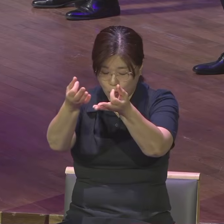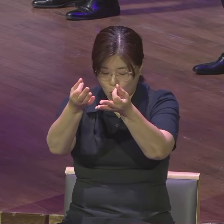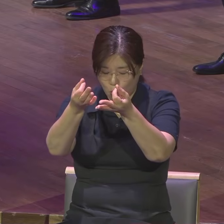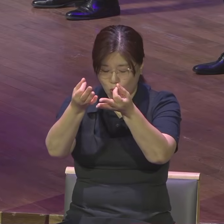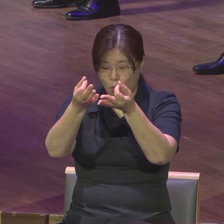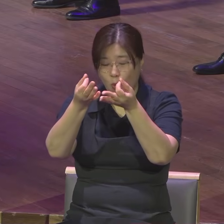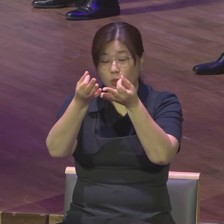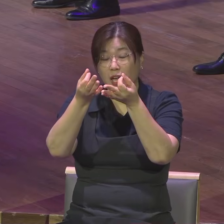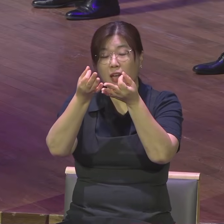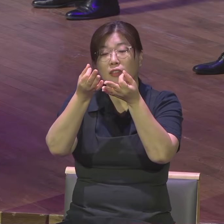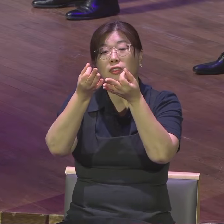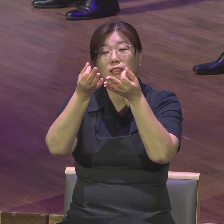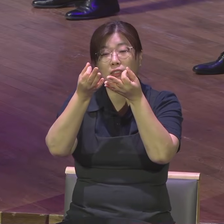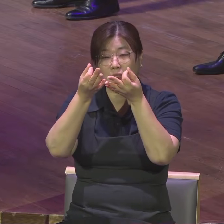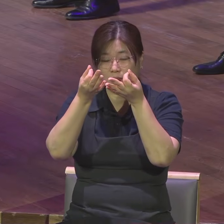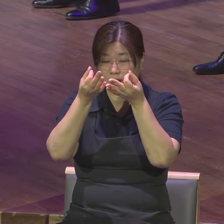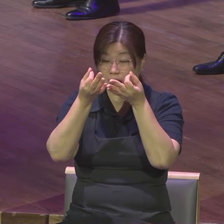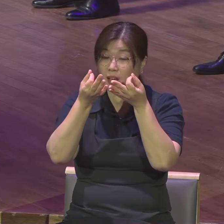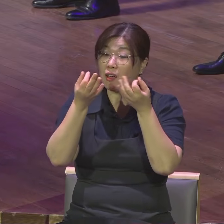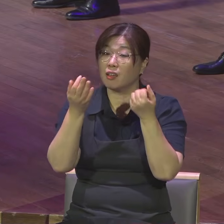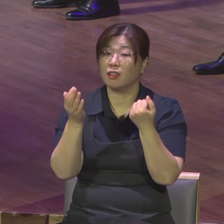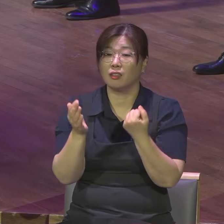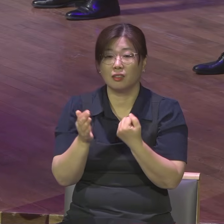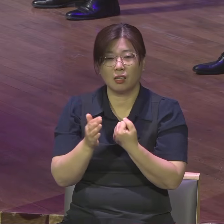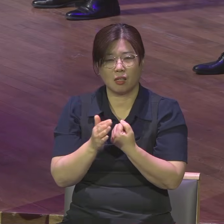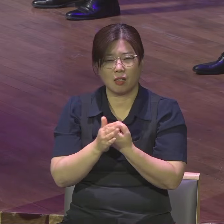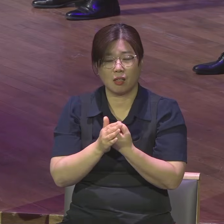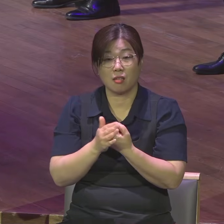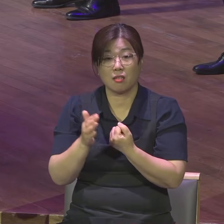주님 보고 계시기에